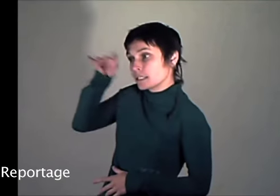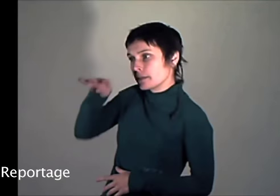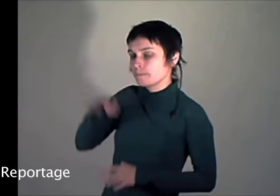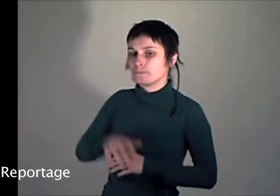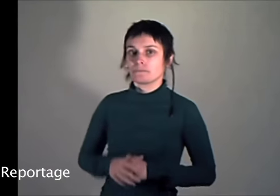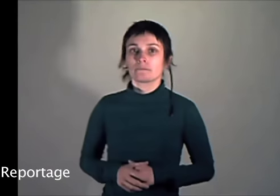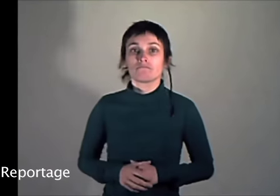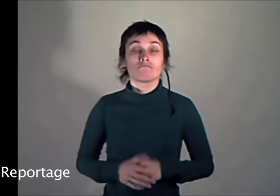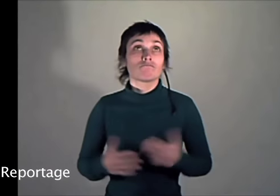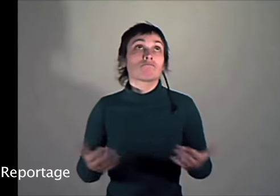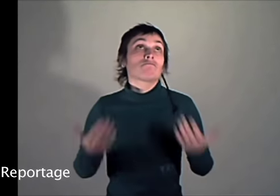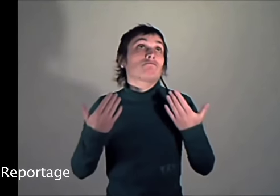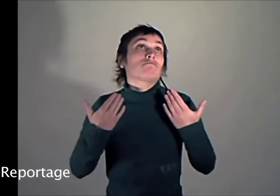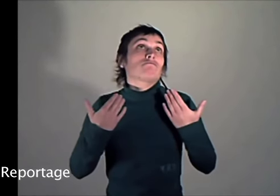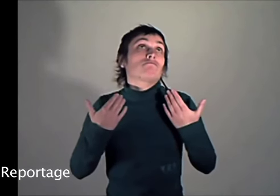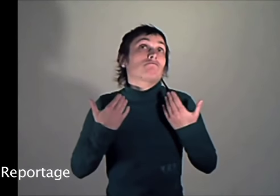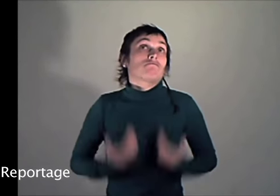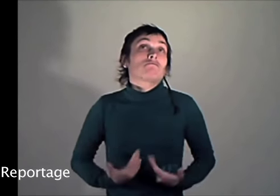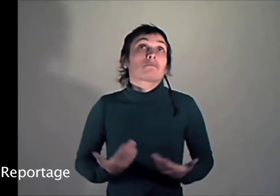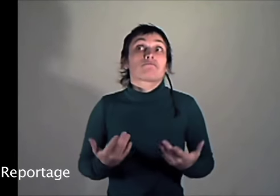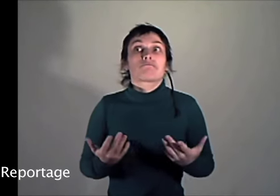des signes du tout. Et il y a le travail,